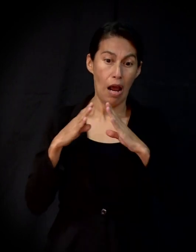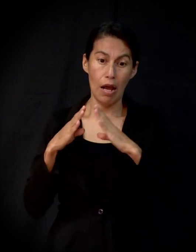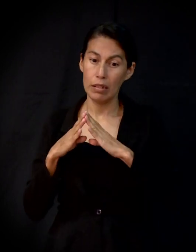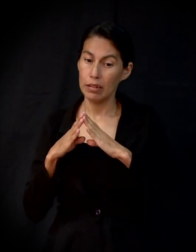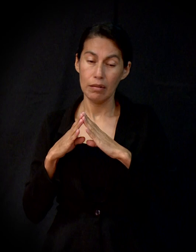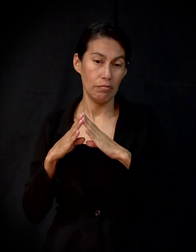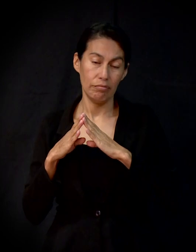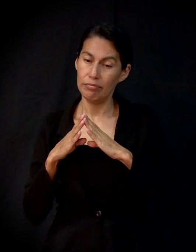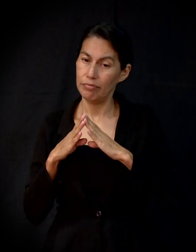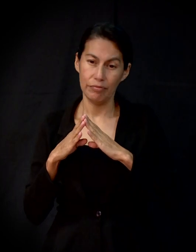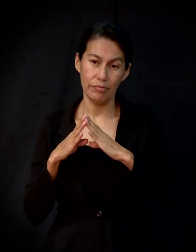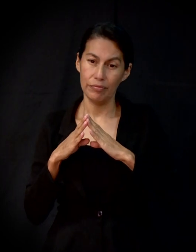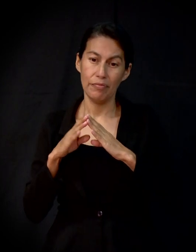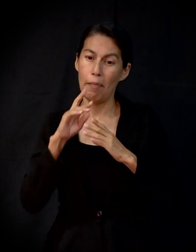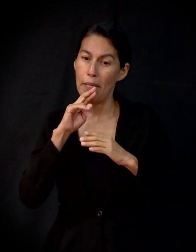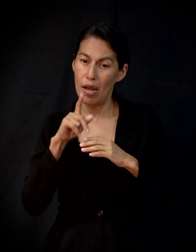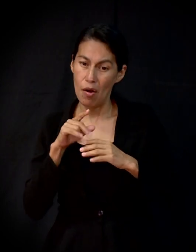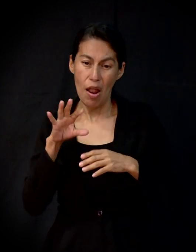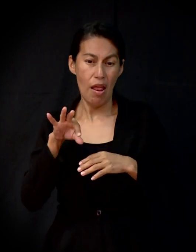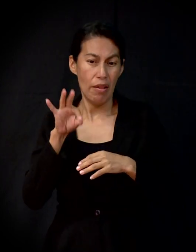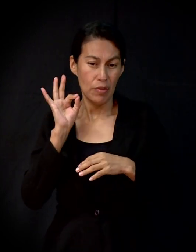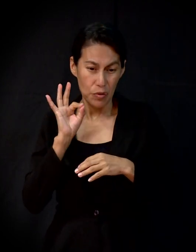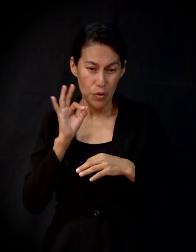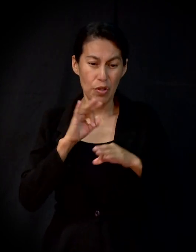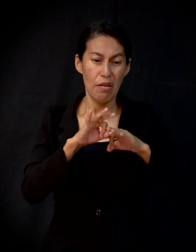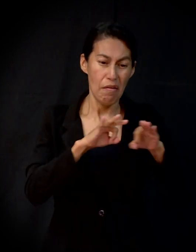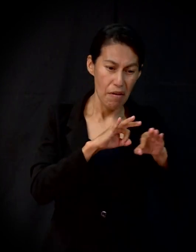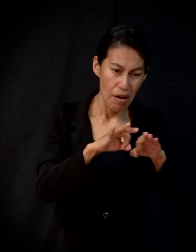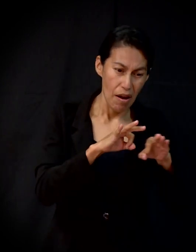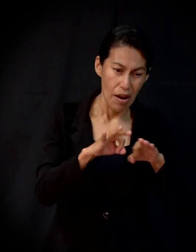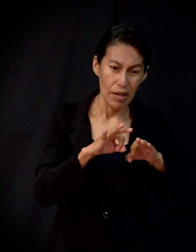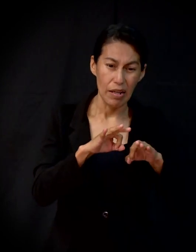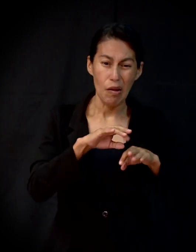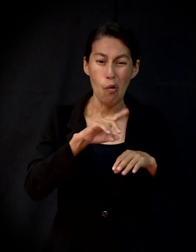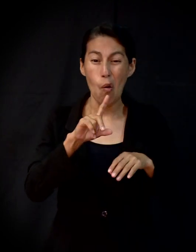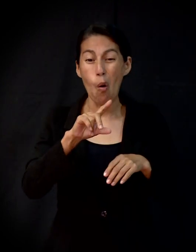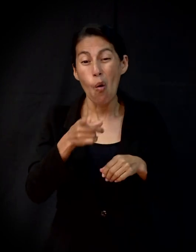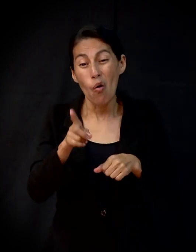Pero un día se convirtió. Se convirtió de todo.